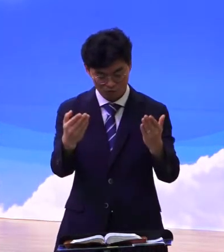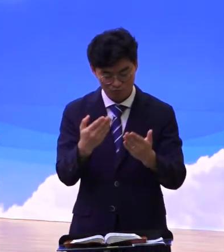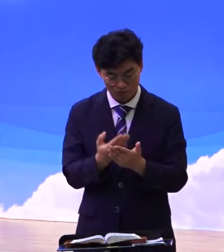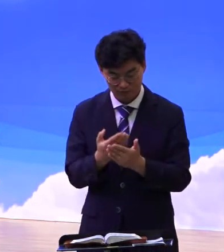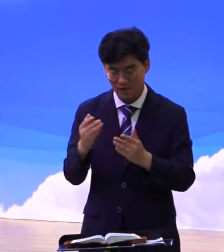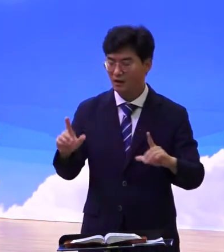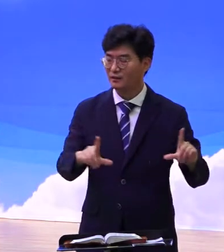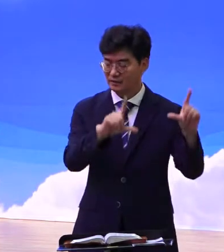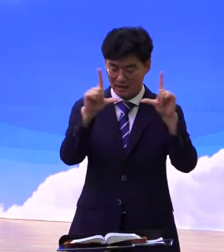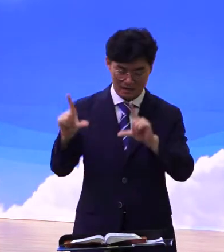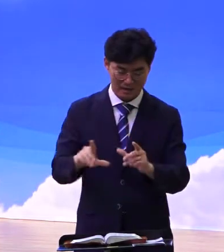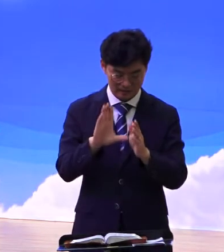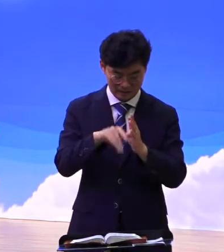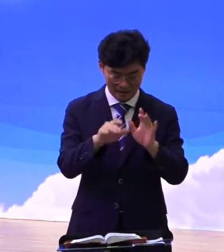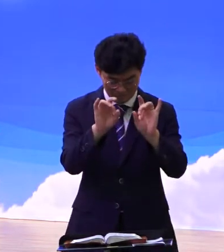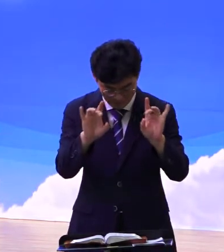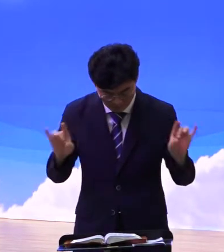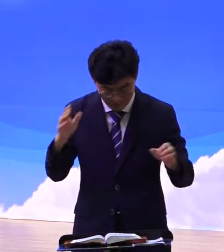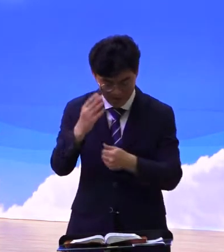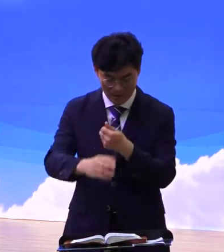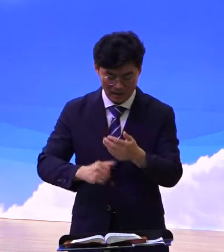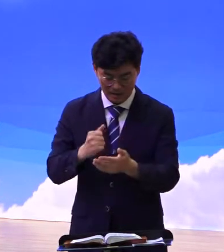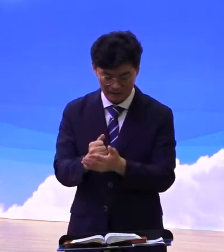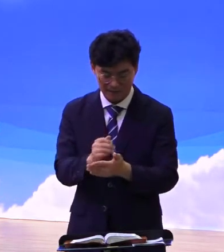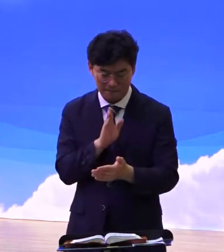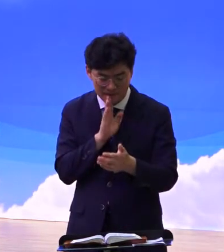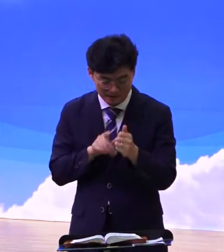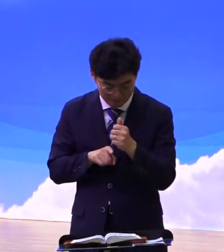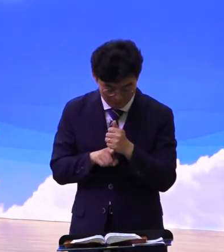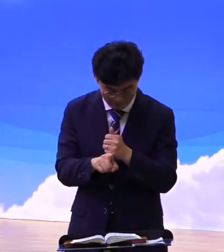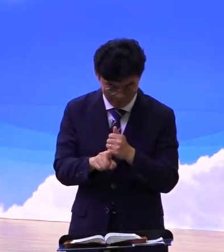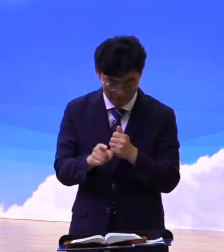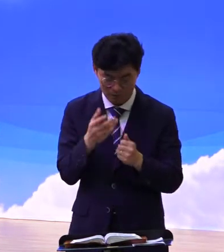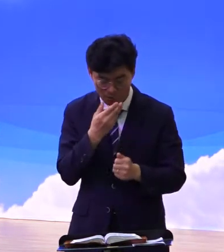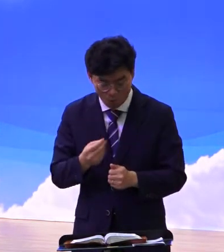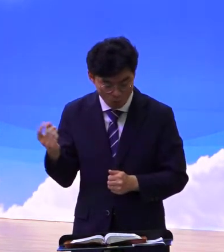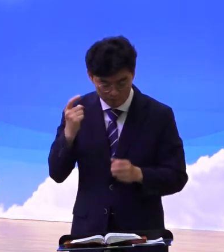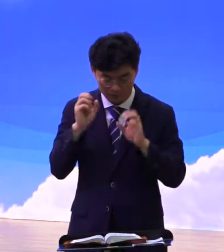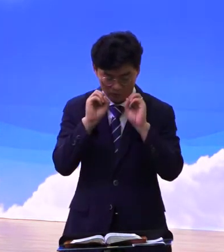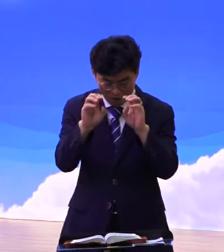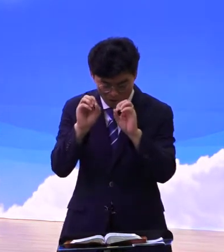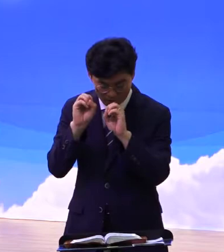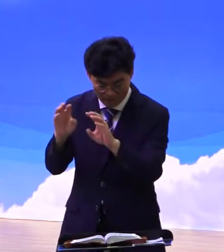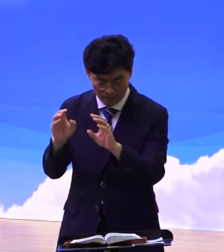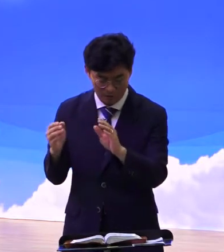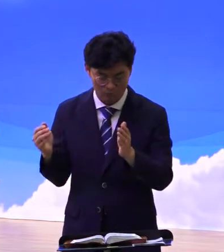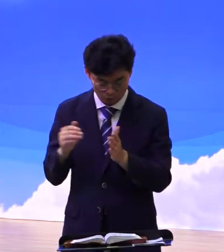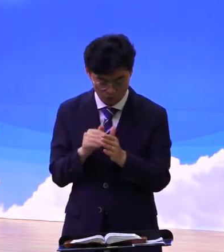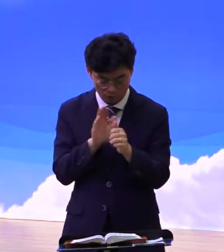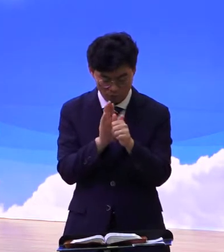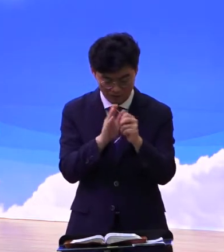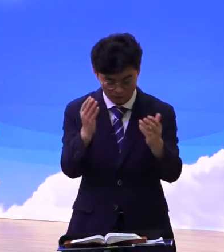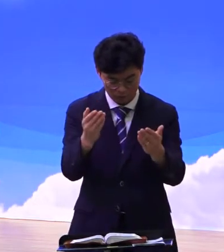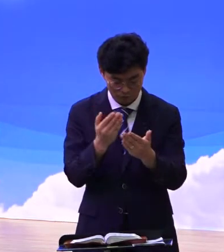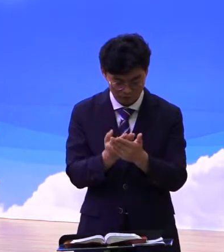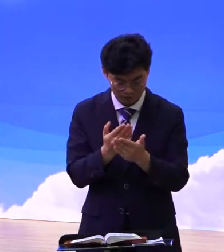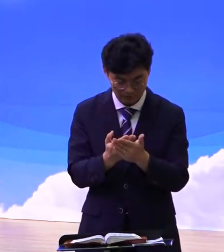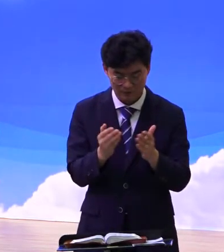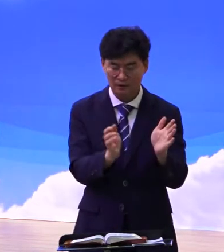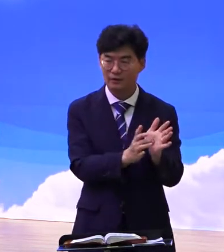현장에서 하나님의 진리를 선포하고 복음을 증거하게 하여 주시옵소서. 감사드리며 예수님의